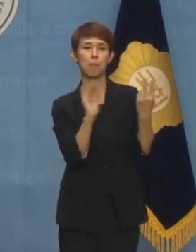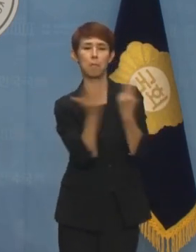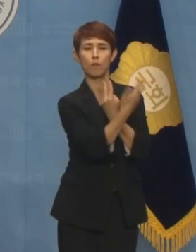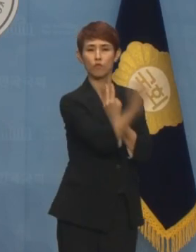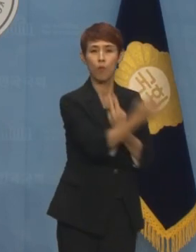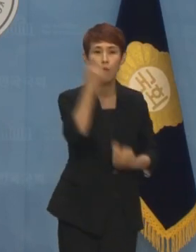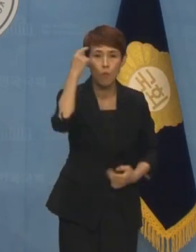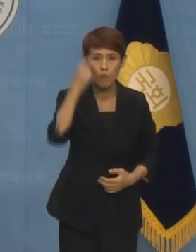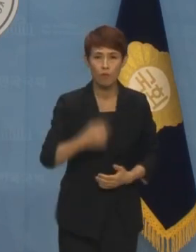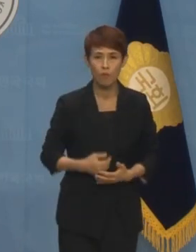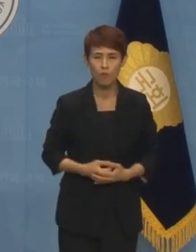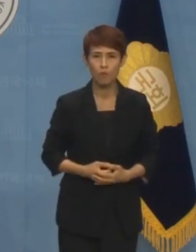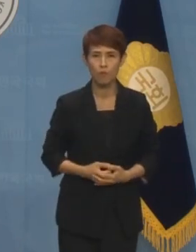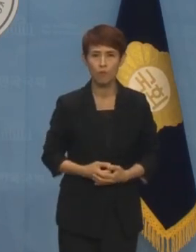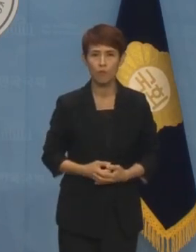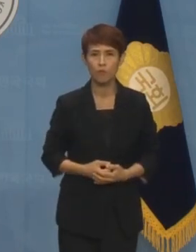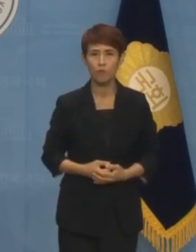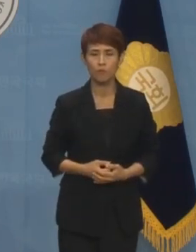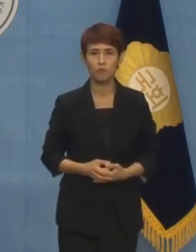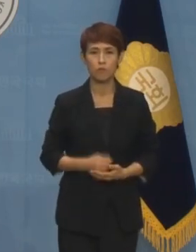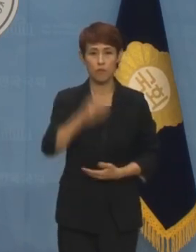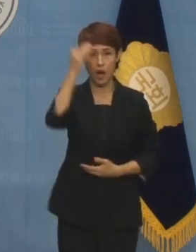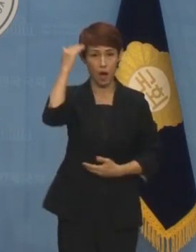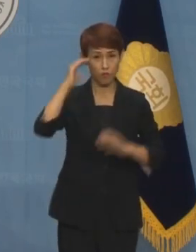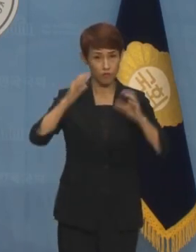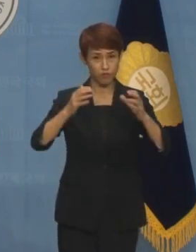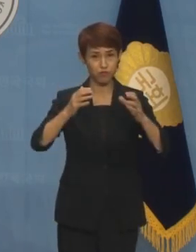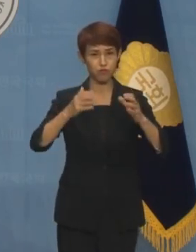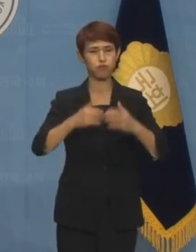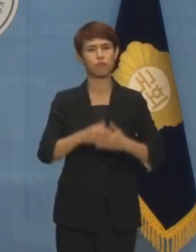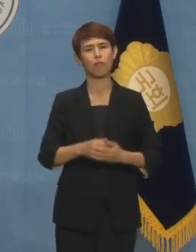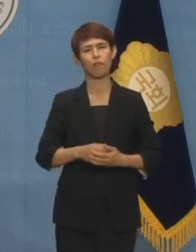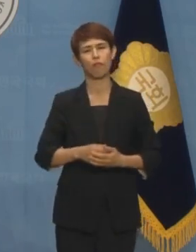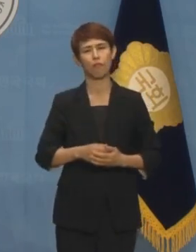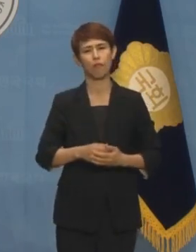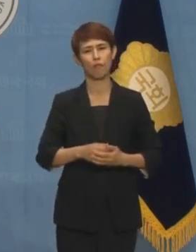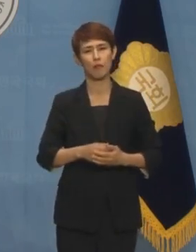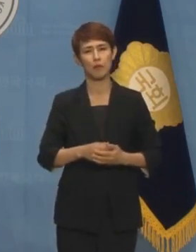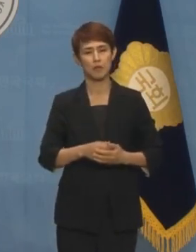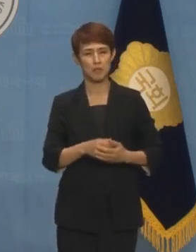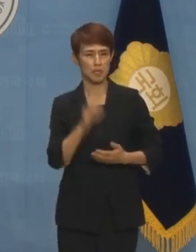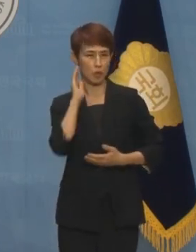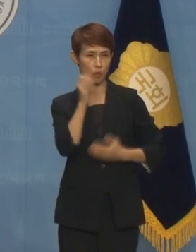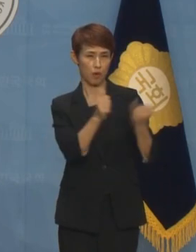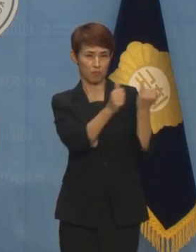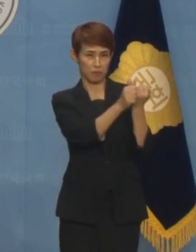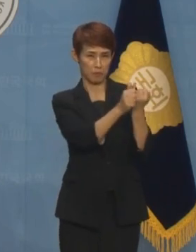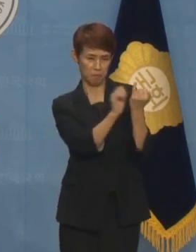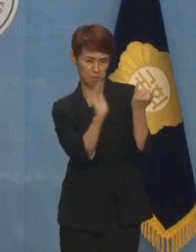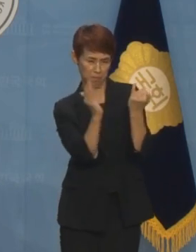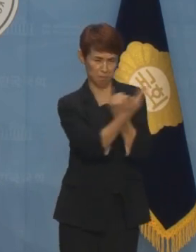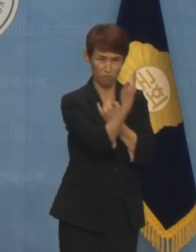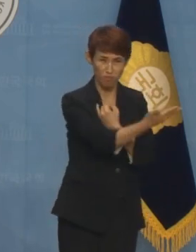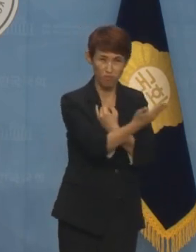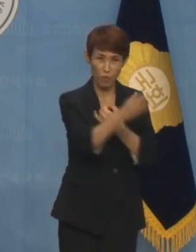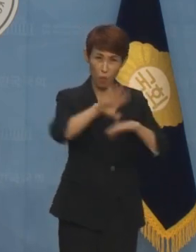잣대를 적용합니까 대한민국의 신분제가 부활하고 대통령 가족은 왕실이